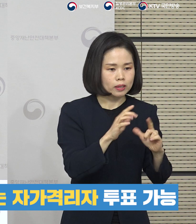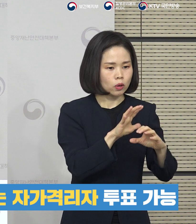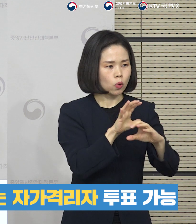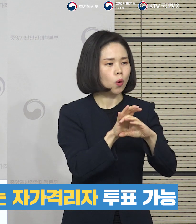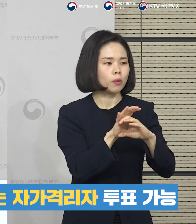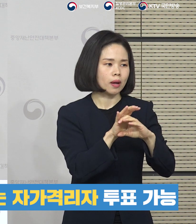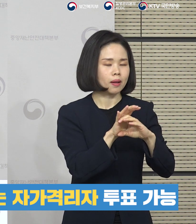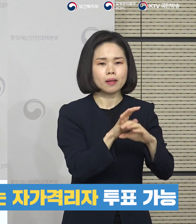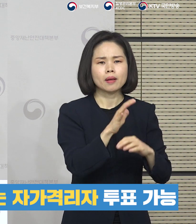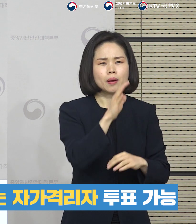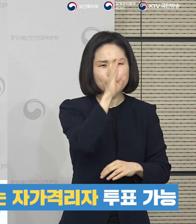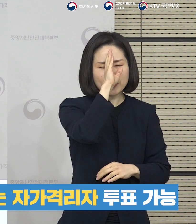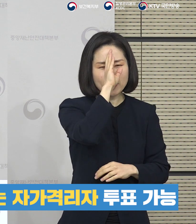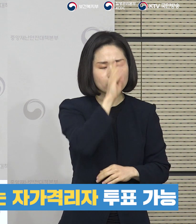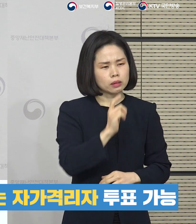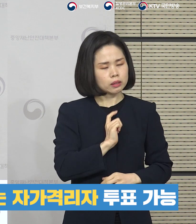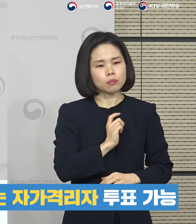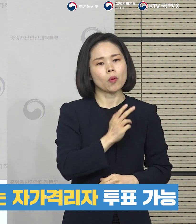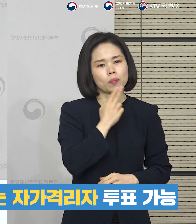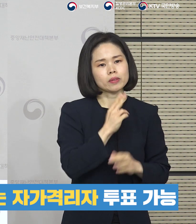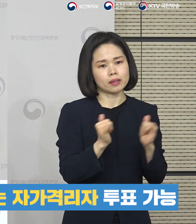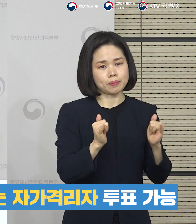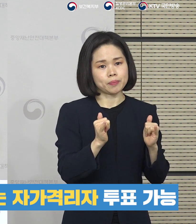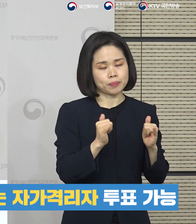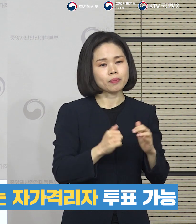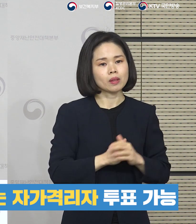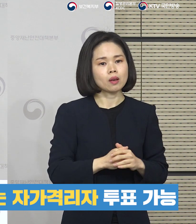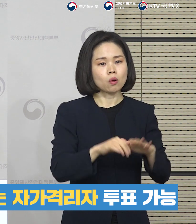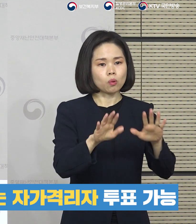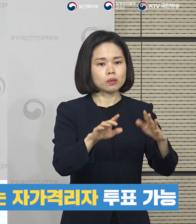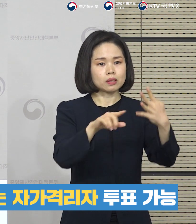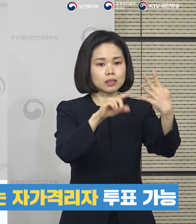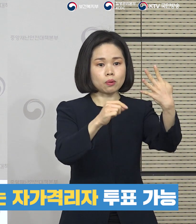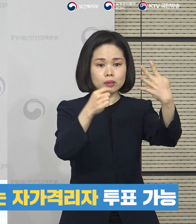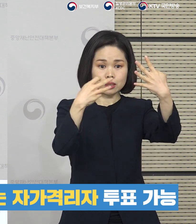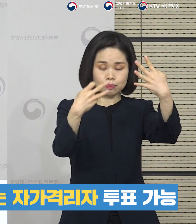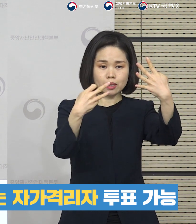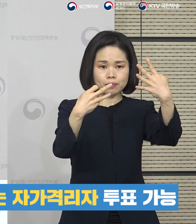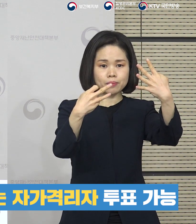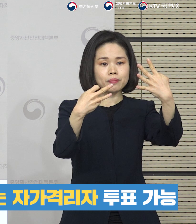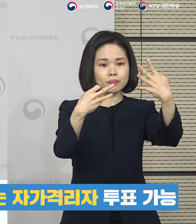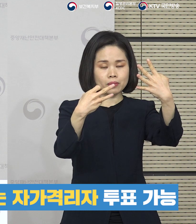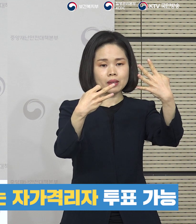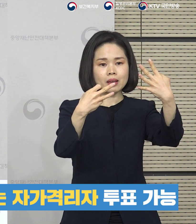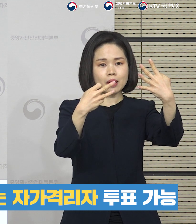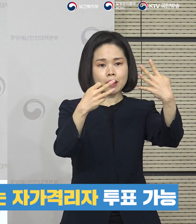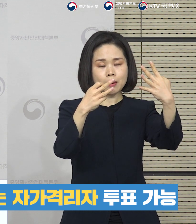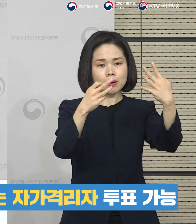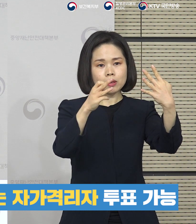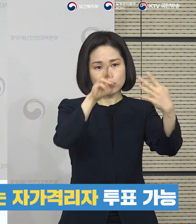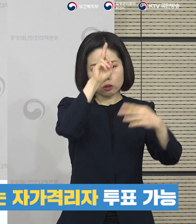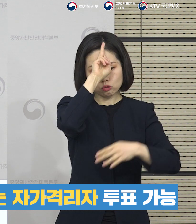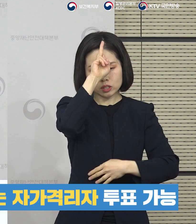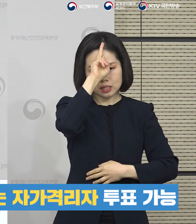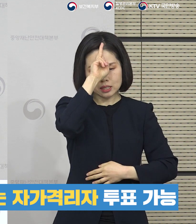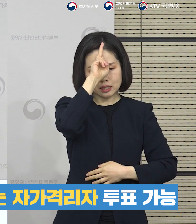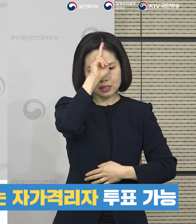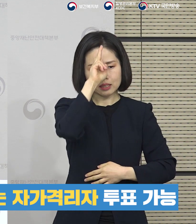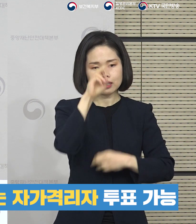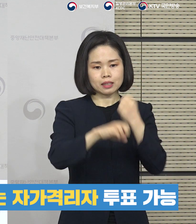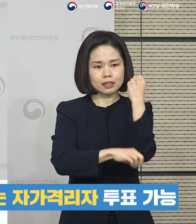선거 당일 발열, 호흡기 증상 같은 코로나19 증상이 없는 분들입니다. 그래서 오늘 4월